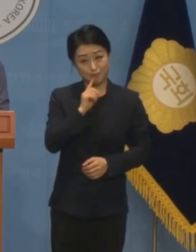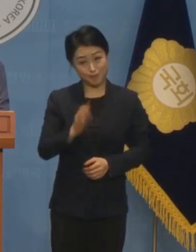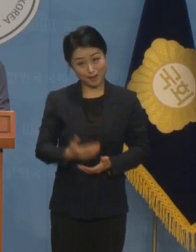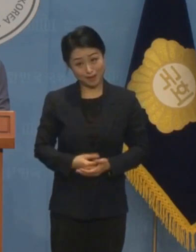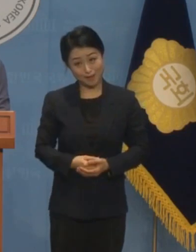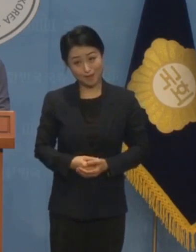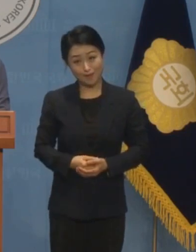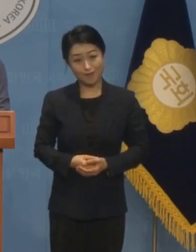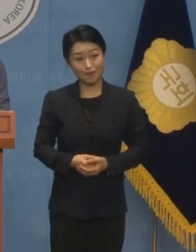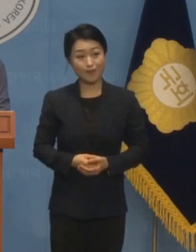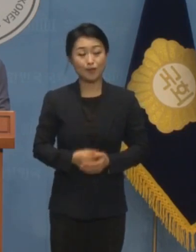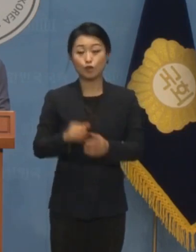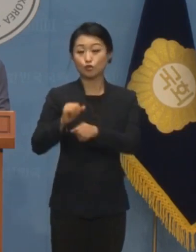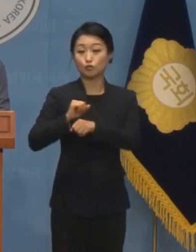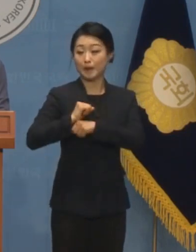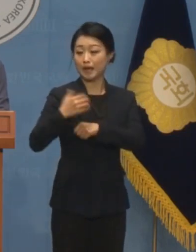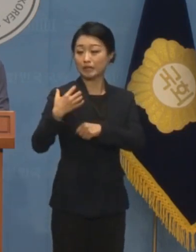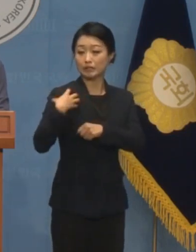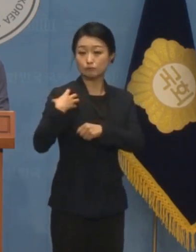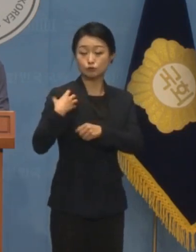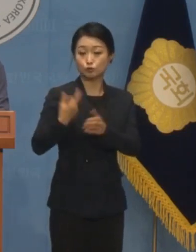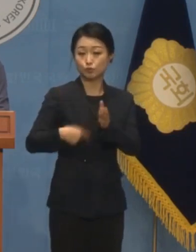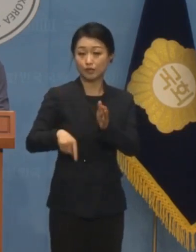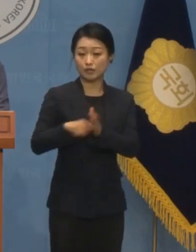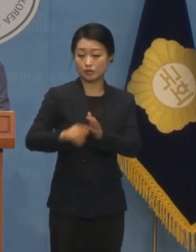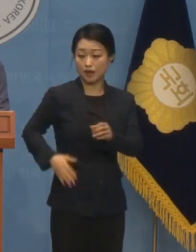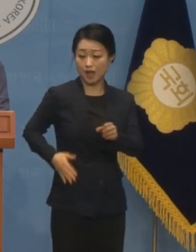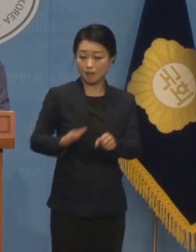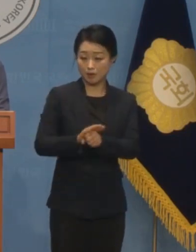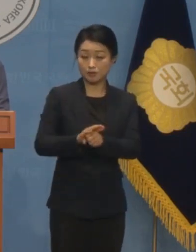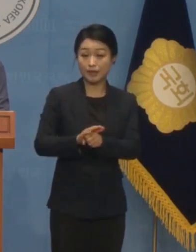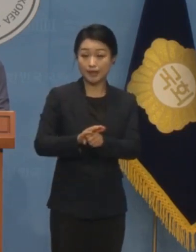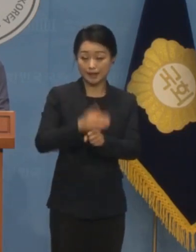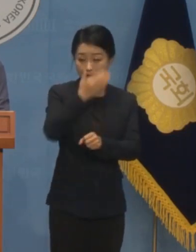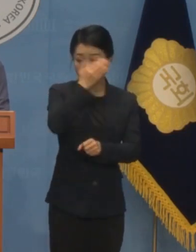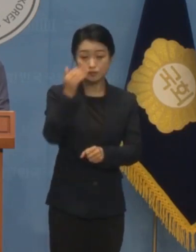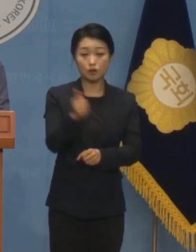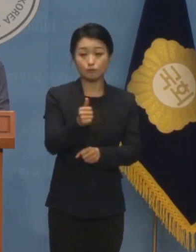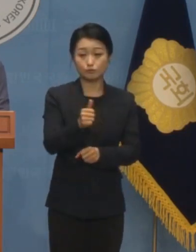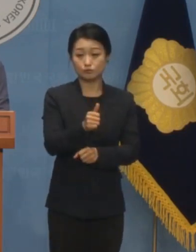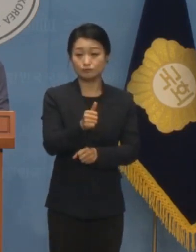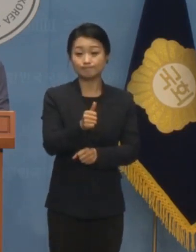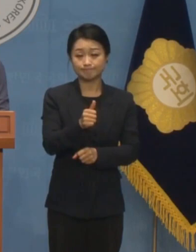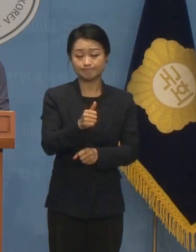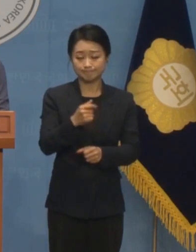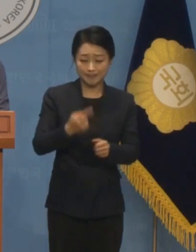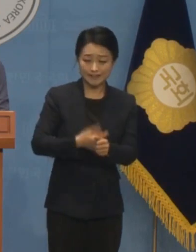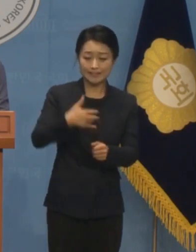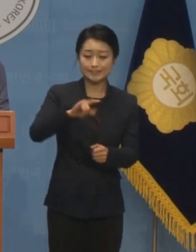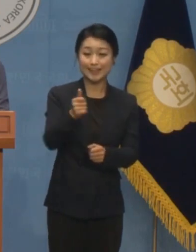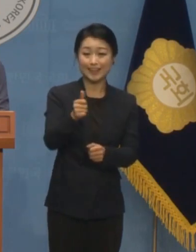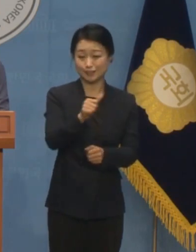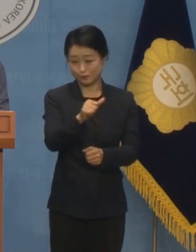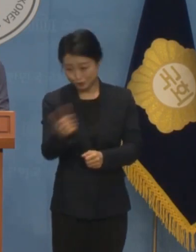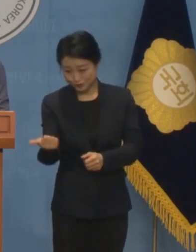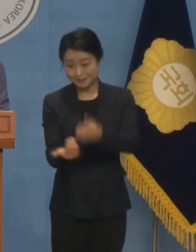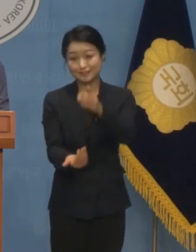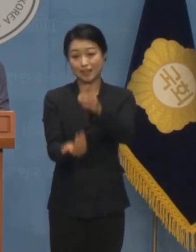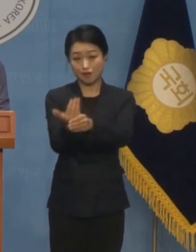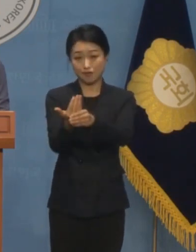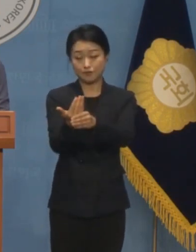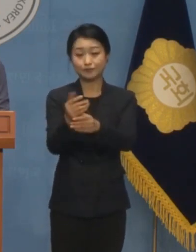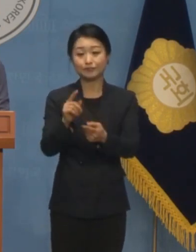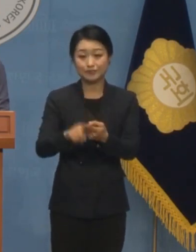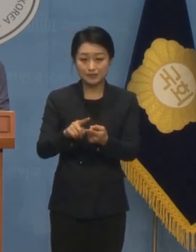말입니까? 국방의 의무를 다하기 위해서 해병대에 왔던 젊은 청년이 안타깝게 순직한